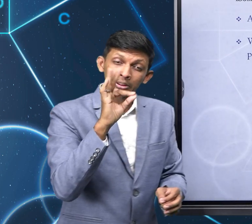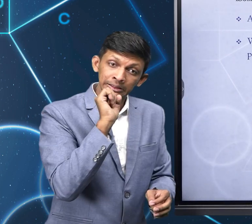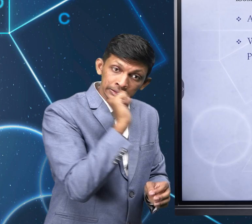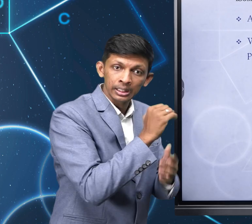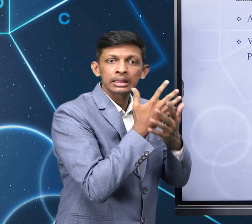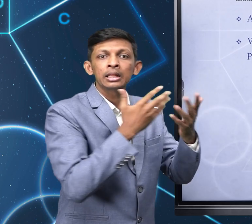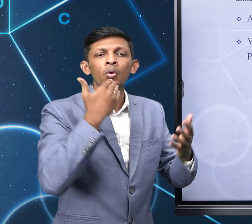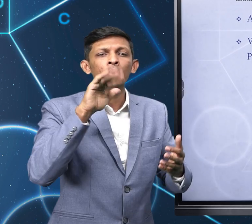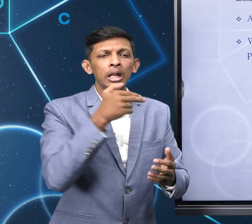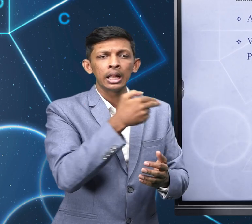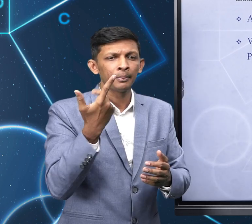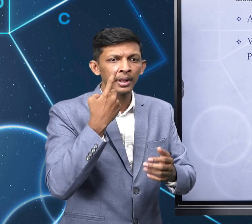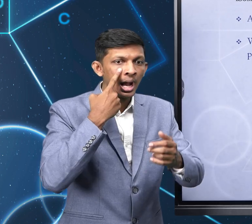आयसोमेट्रिक स्केच म्हणतात.